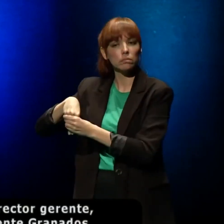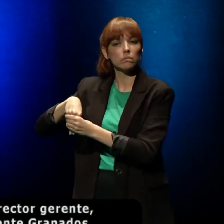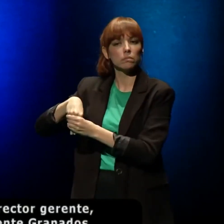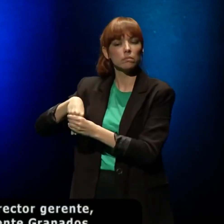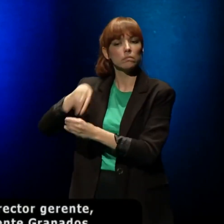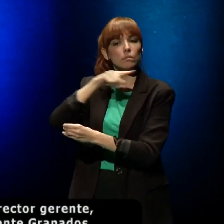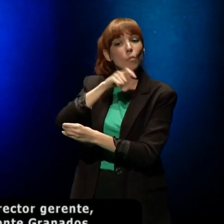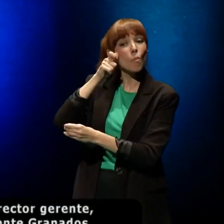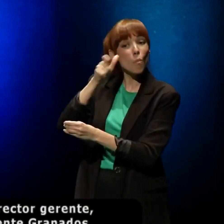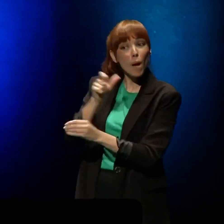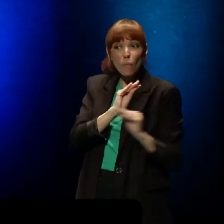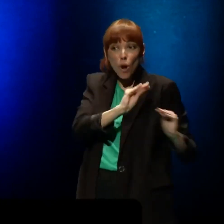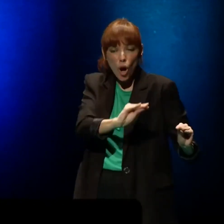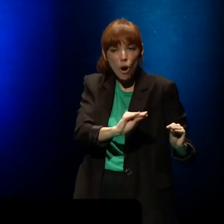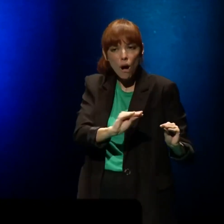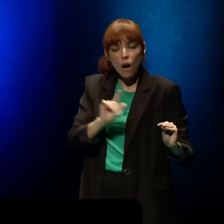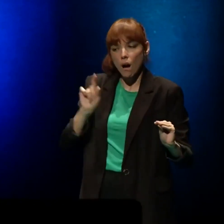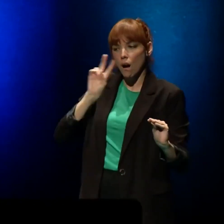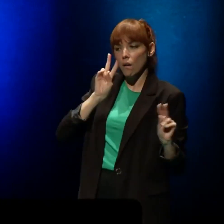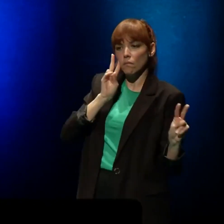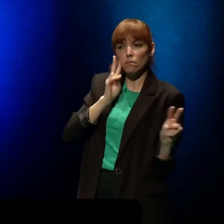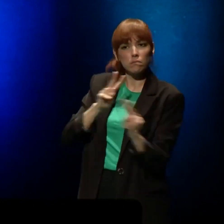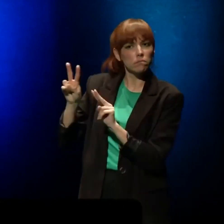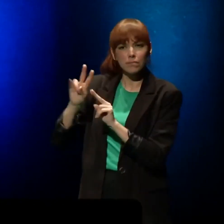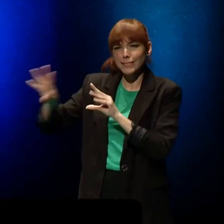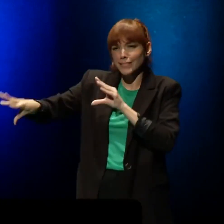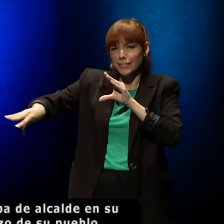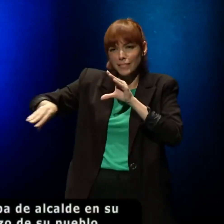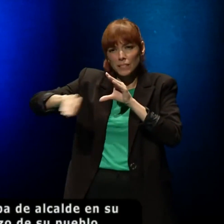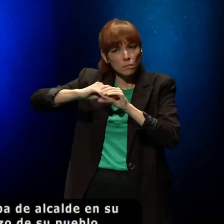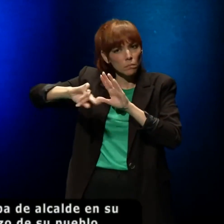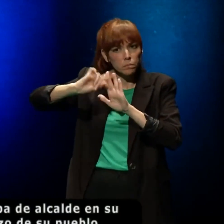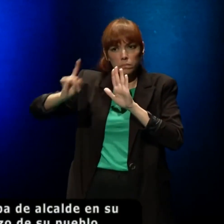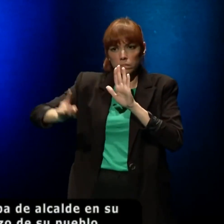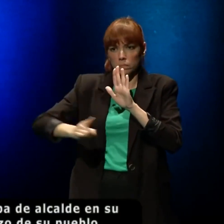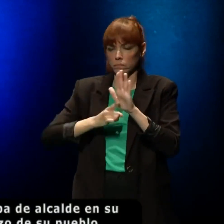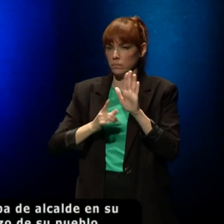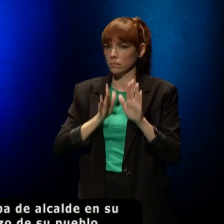hizo de su pueblo un pueblo lo más inclusivo posible.